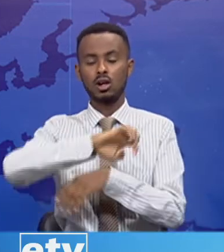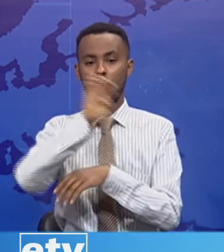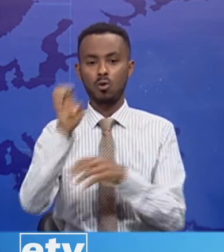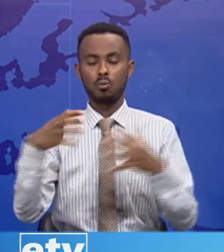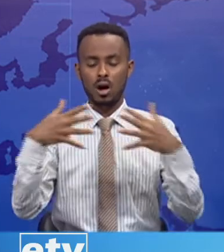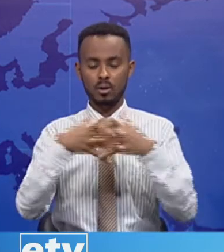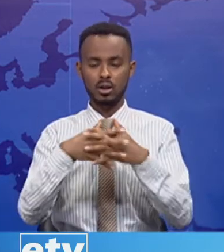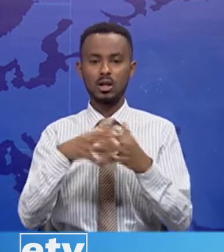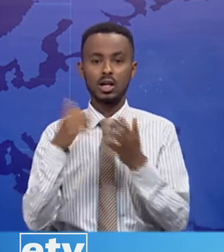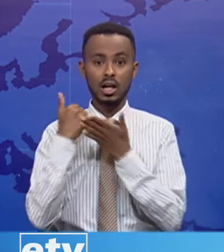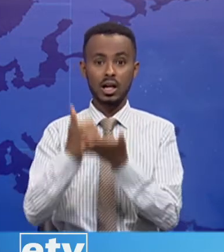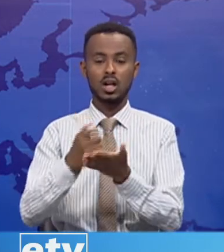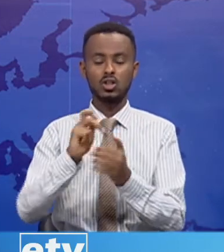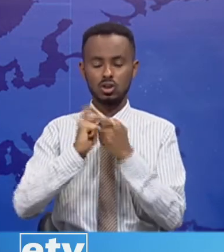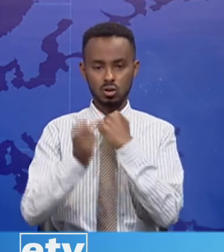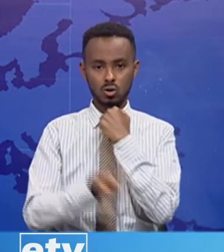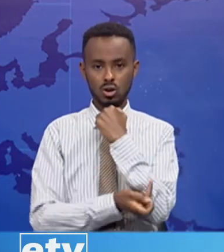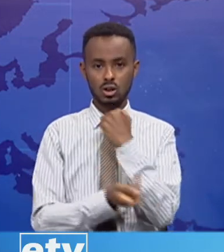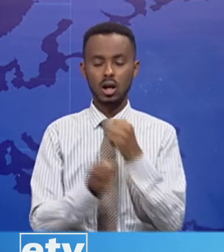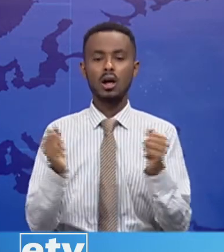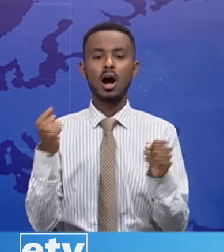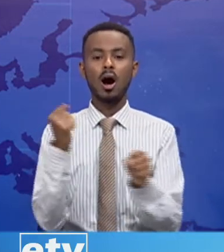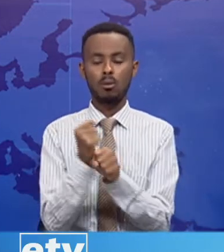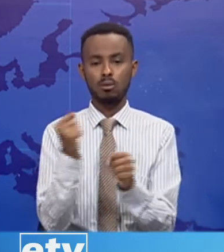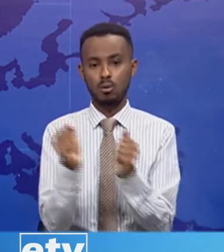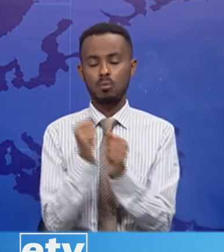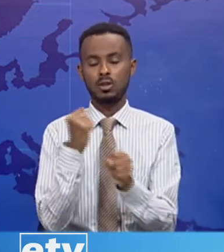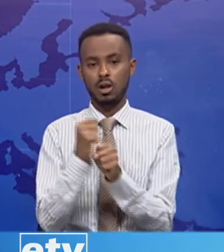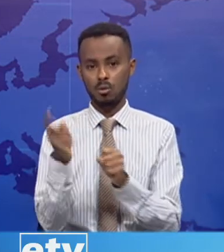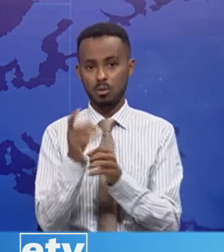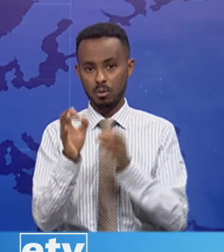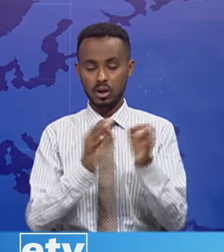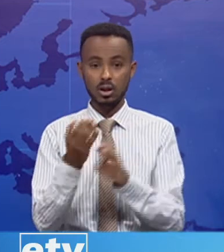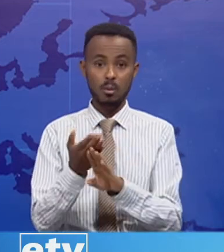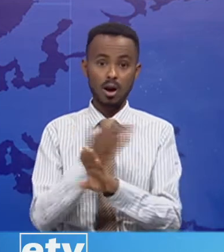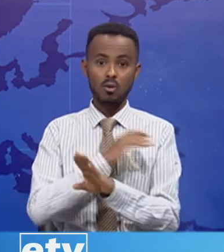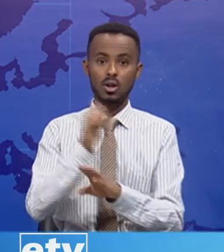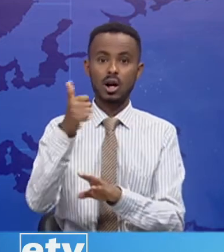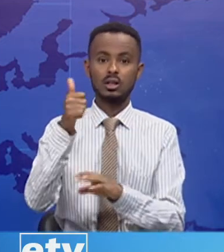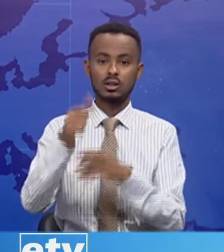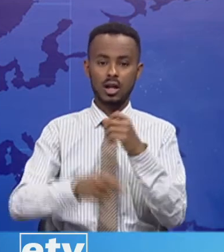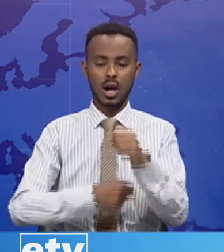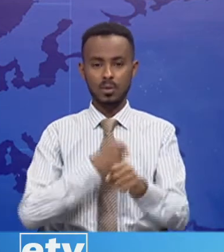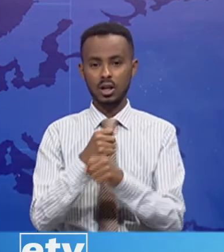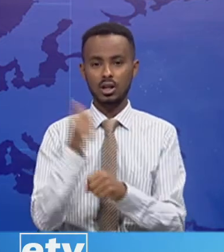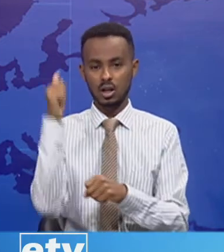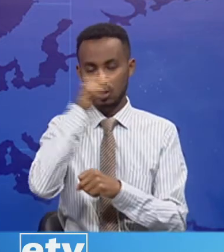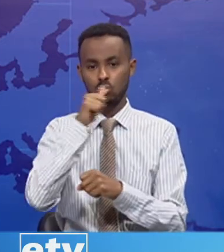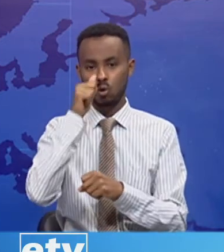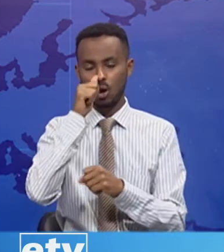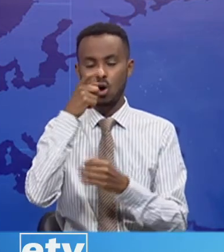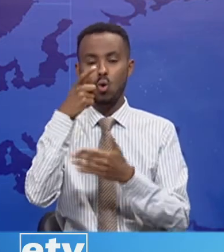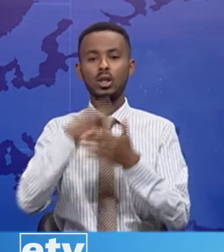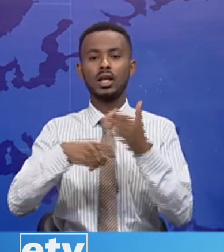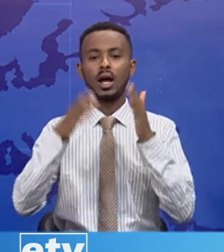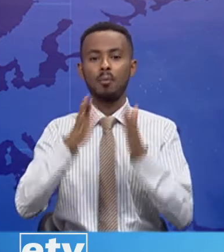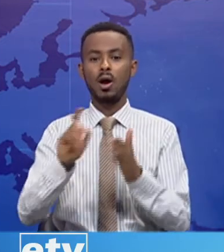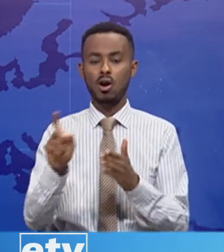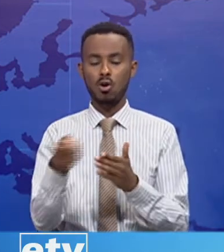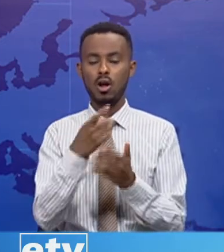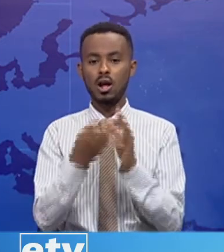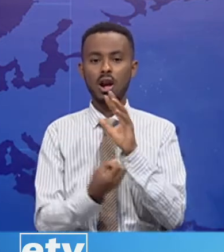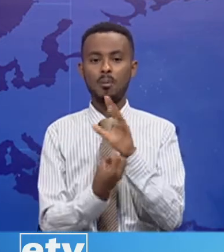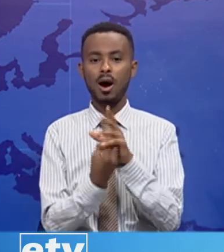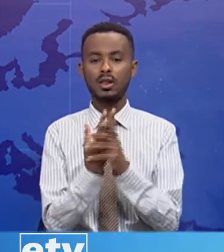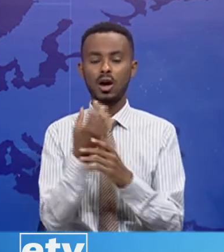ህብረት ከለጋሽ ድርጅቶች ጋር የሚሰራ መሆኑን በመግለጽ ባለፉት 10 ዓመታት ኢትዮጵያ ውጤታማ የሆነ